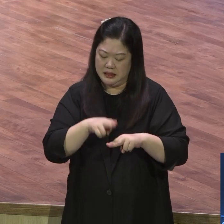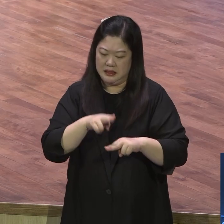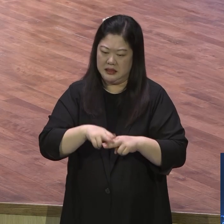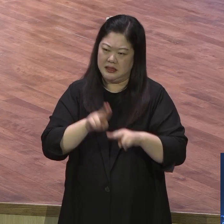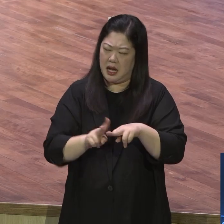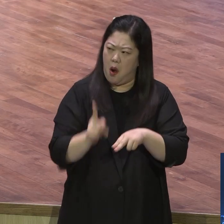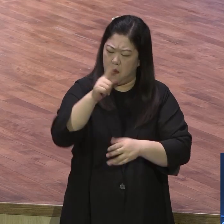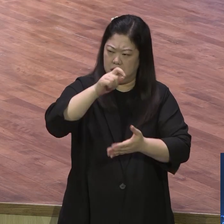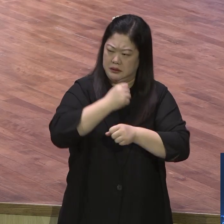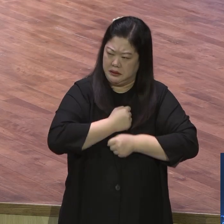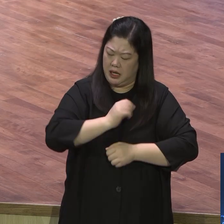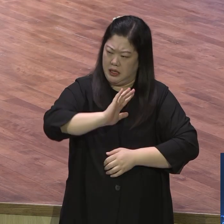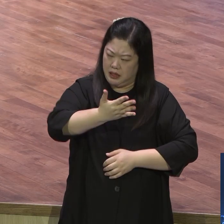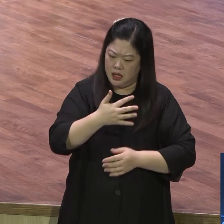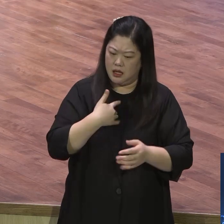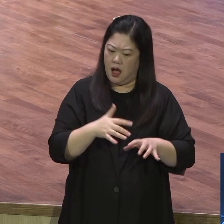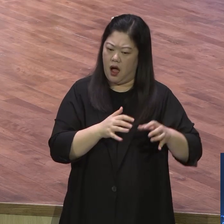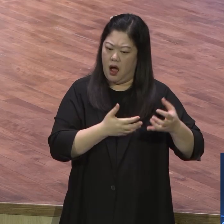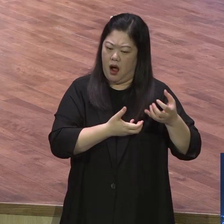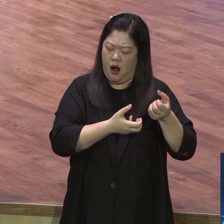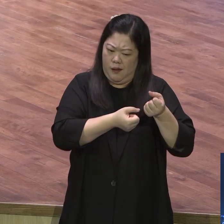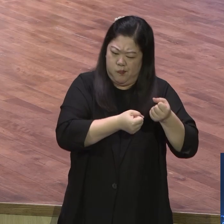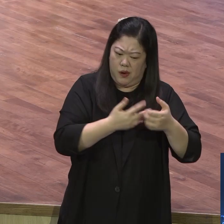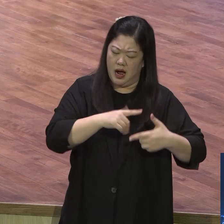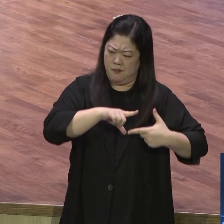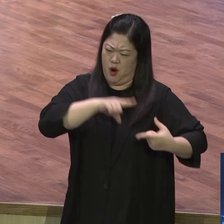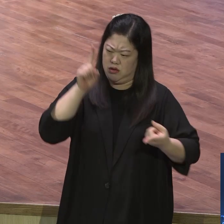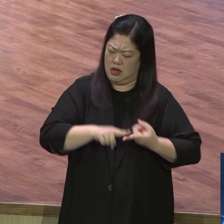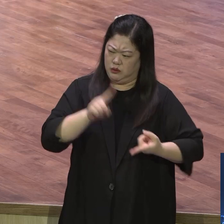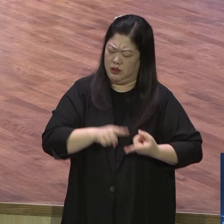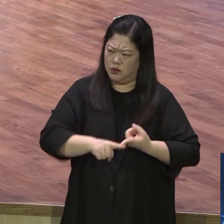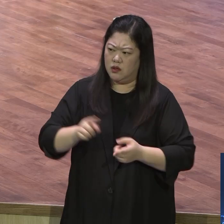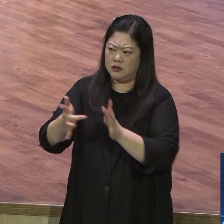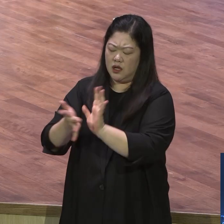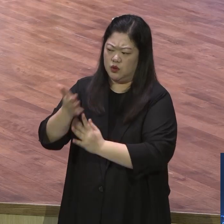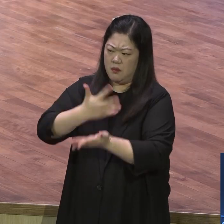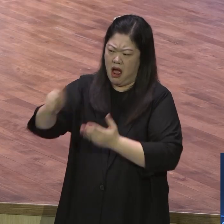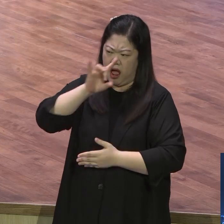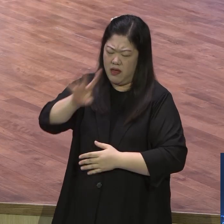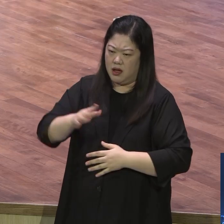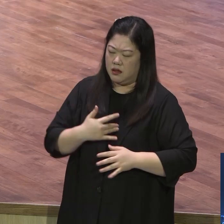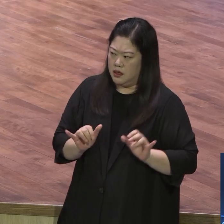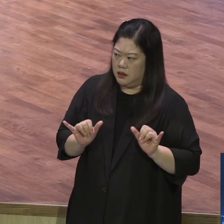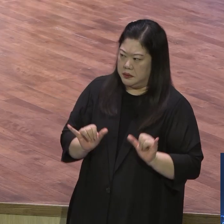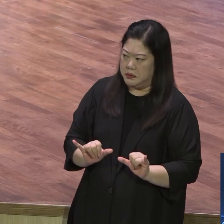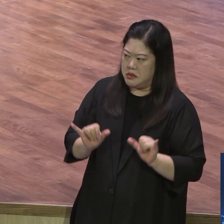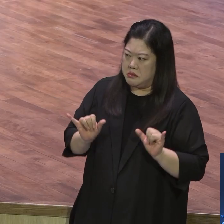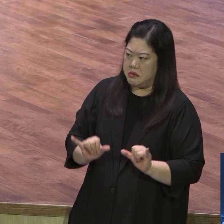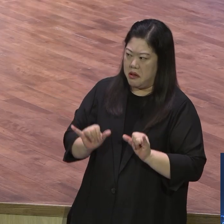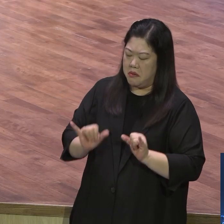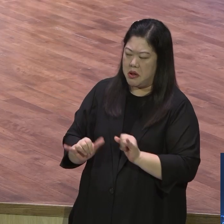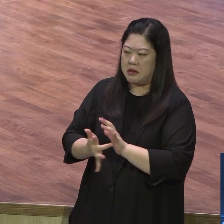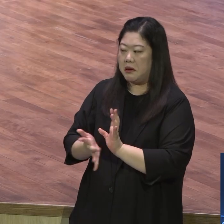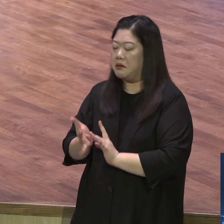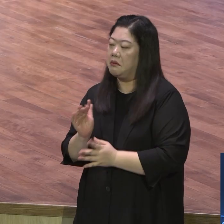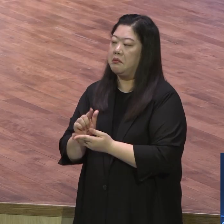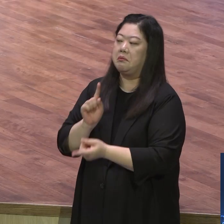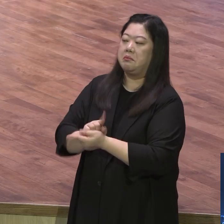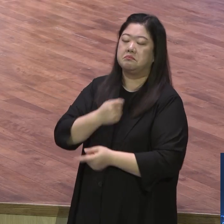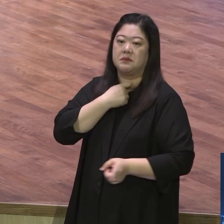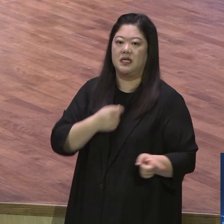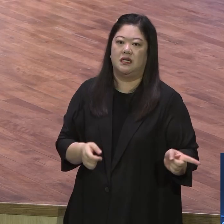못 받습니다 지금 세계관들은 이런 엄청난 일을 하신데도 전혀 감동 안 받아 자기들 기득권